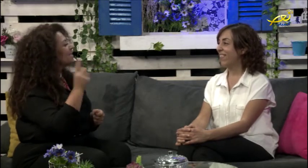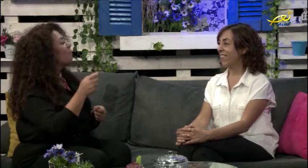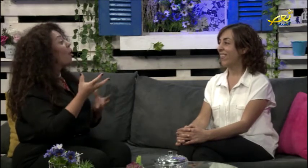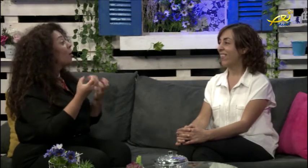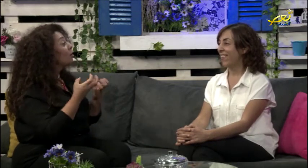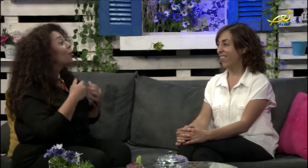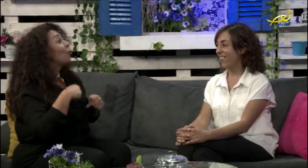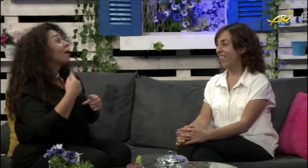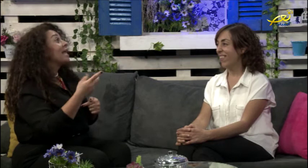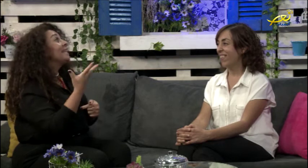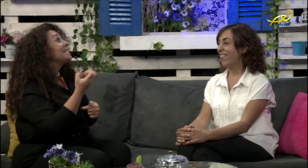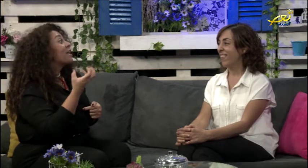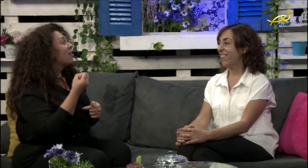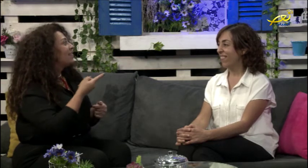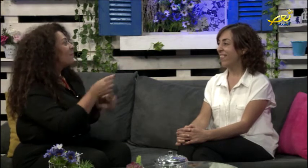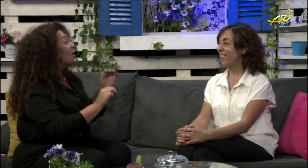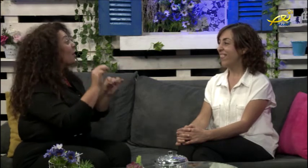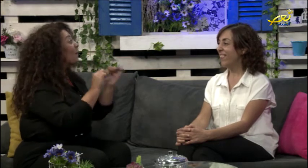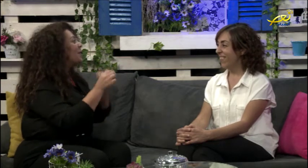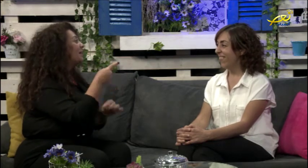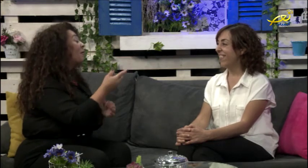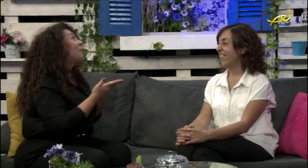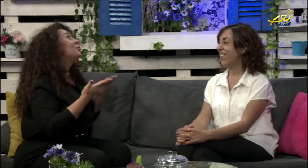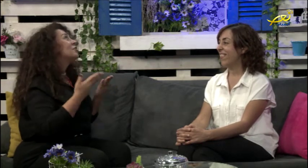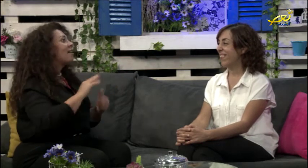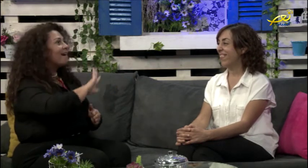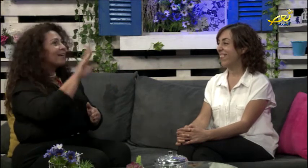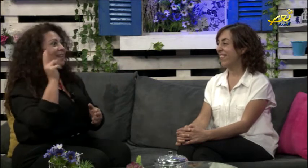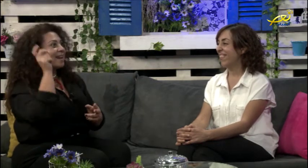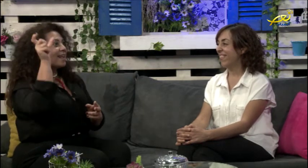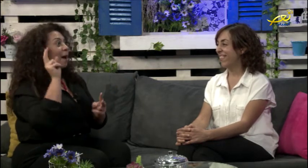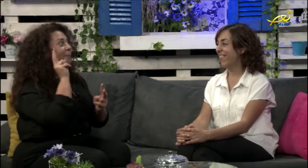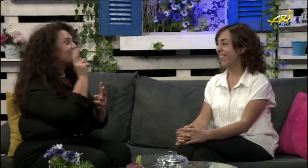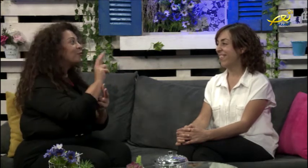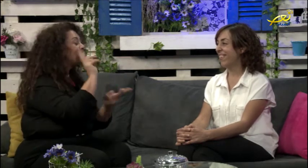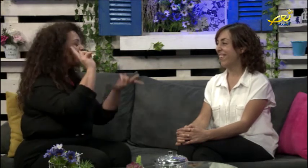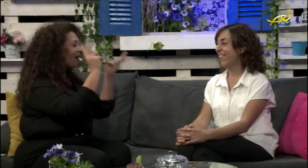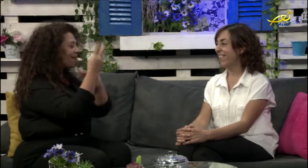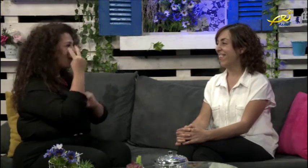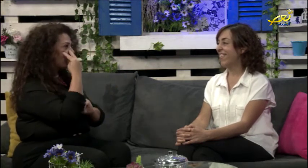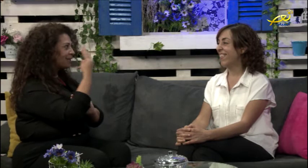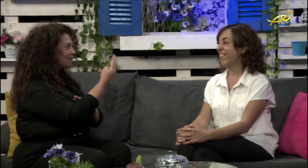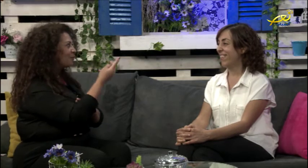كمان المشاهدين غيروا نظرتهم إذا كان عندهم نظرة مختلفة للأشخاص